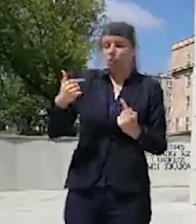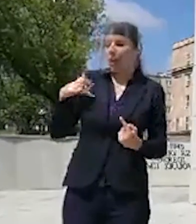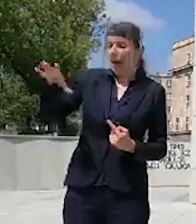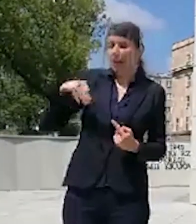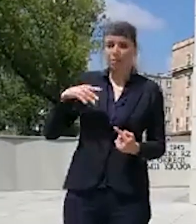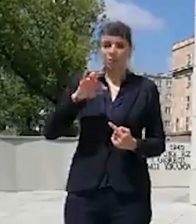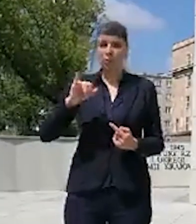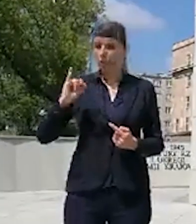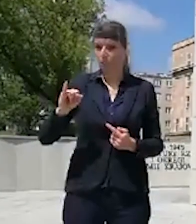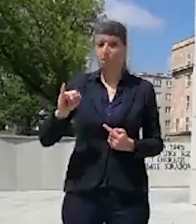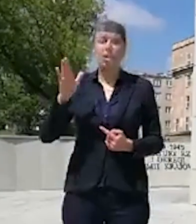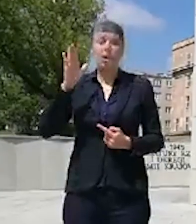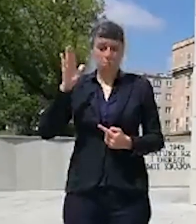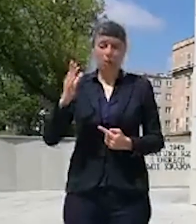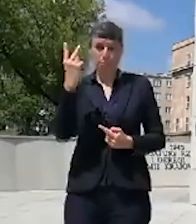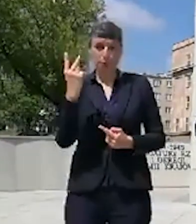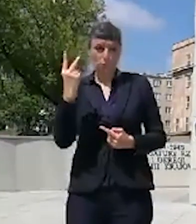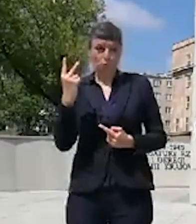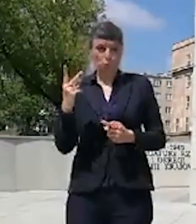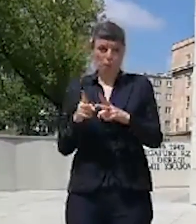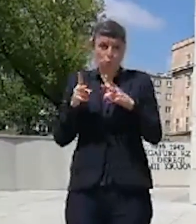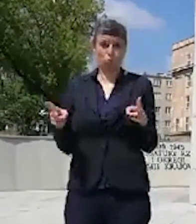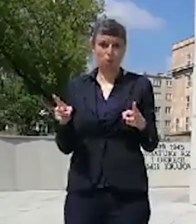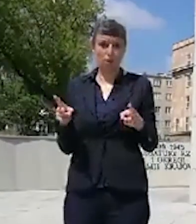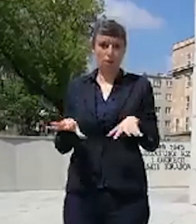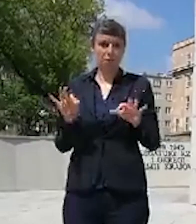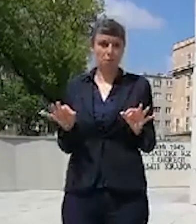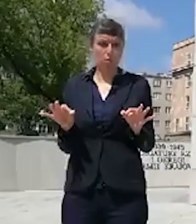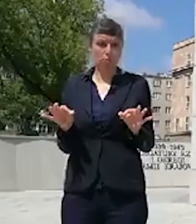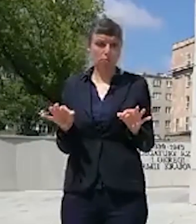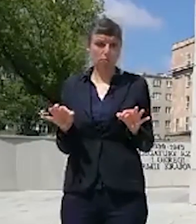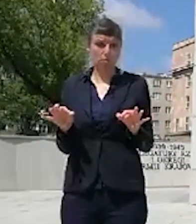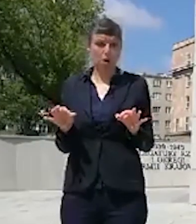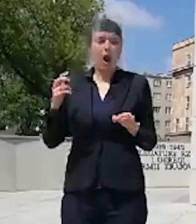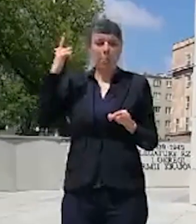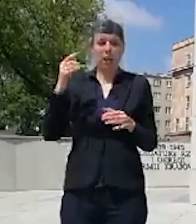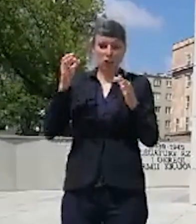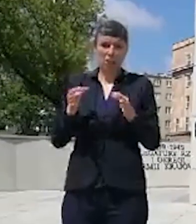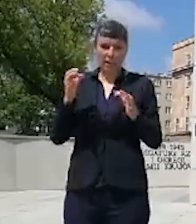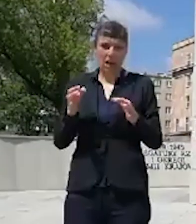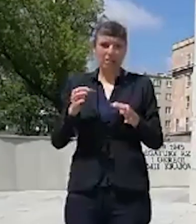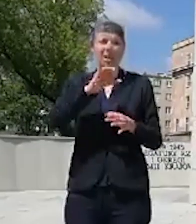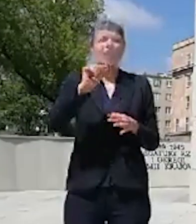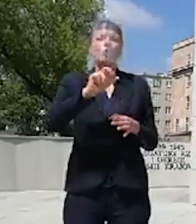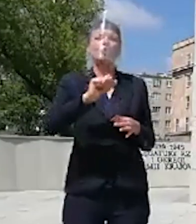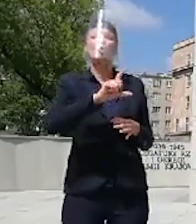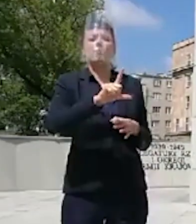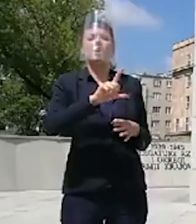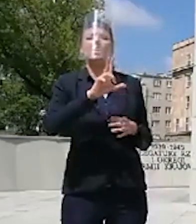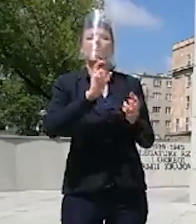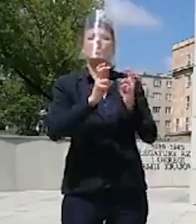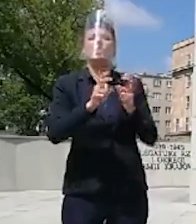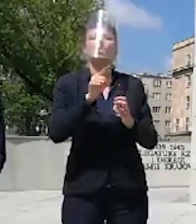zwlekanie. Jeżeli ja miałbym cokolwiek obstawiać, to, że i tak piłka jest dzisiaj po stronie Jarosława Kaczyńskiego. Oni mogą